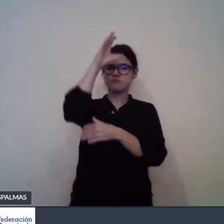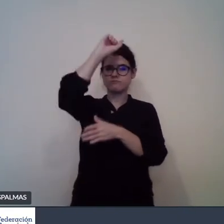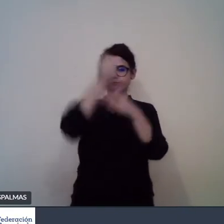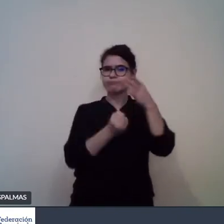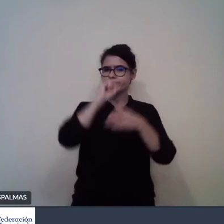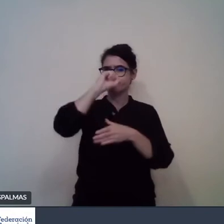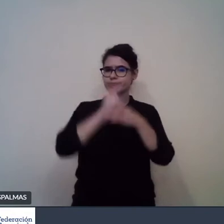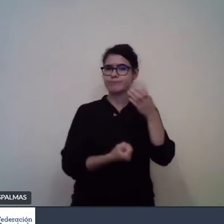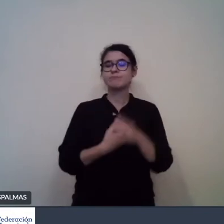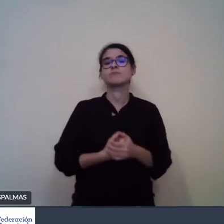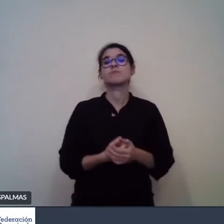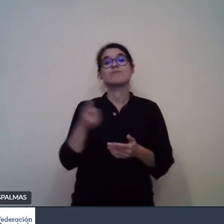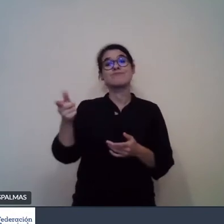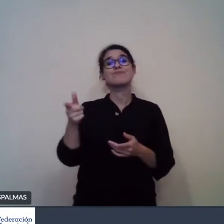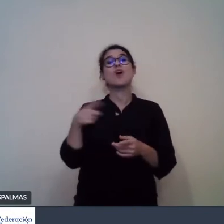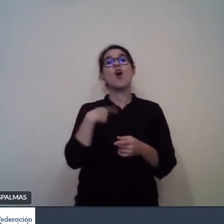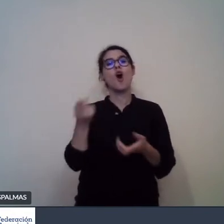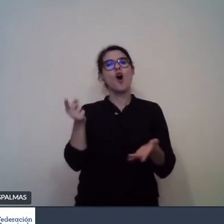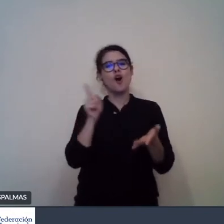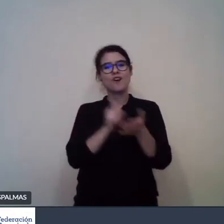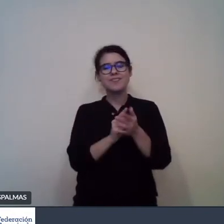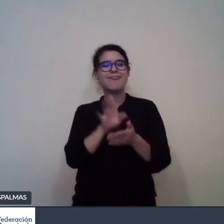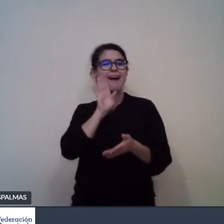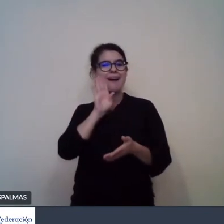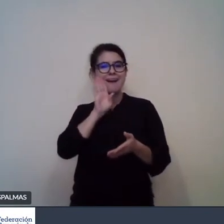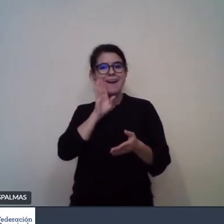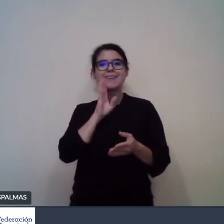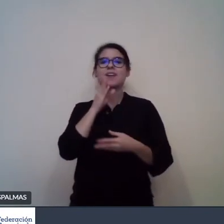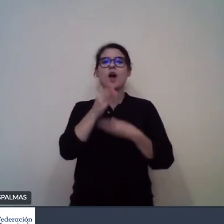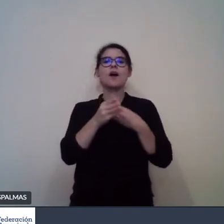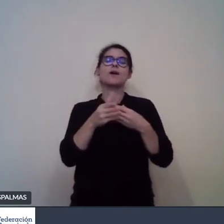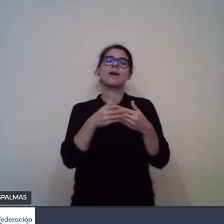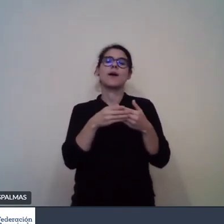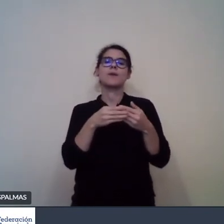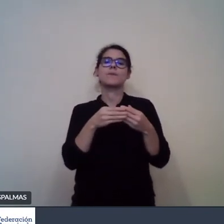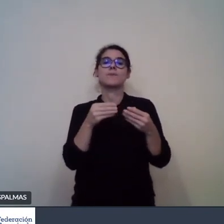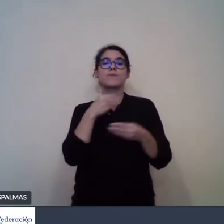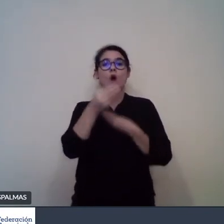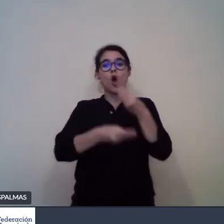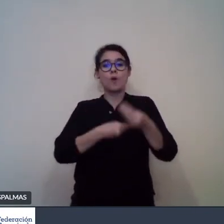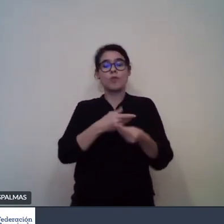la opción Brasil, pase para Flair.